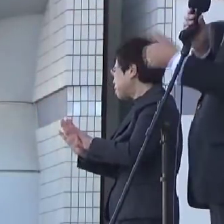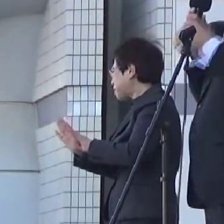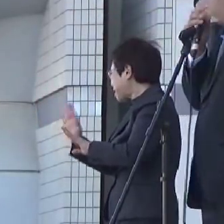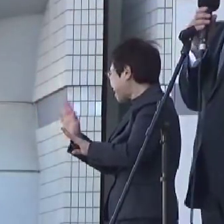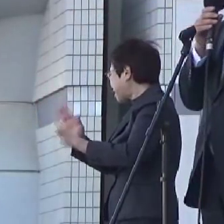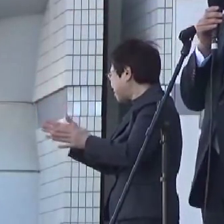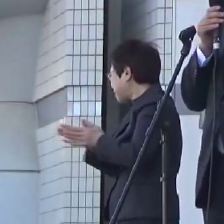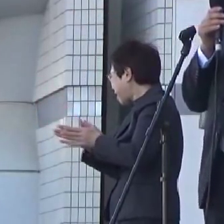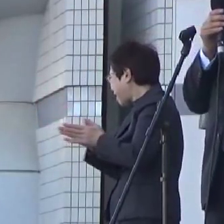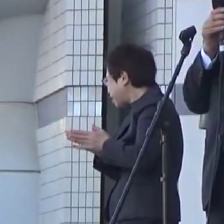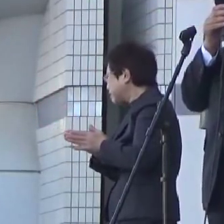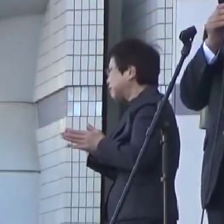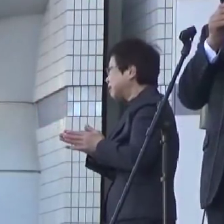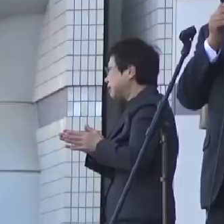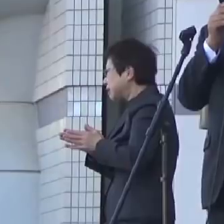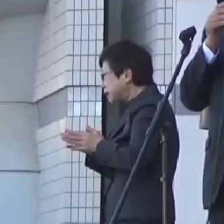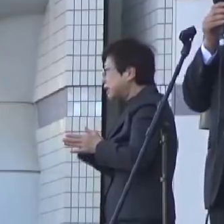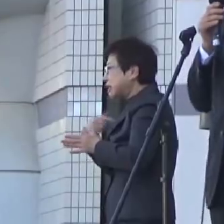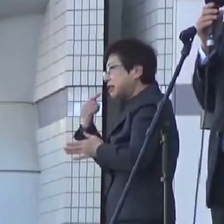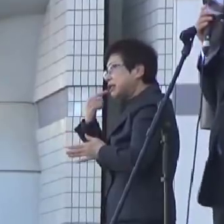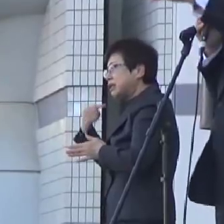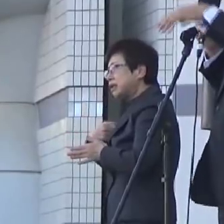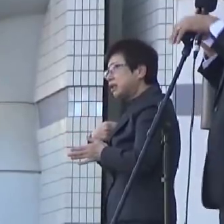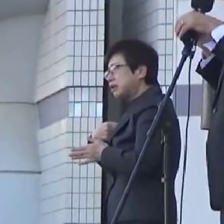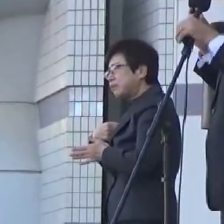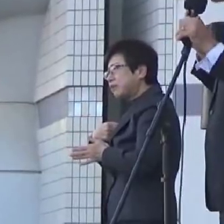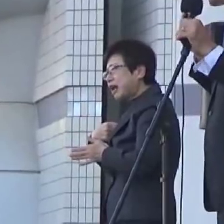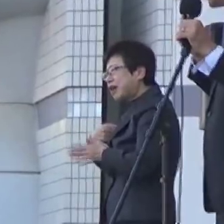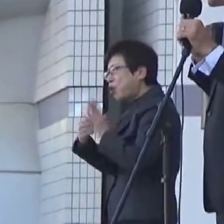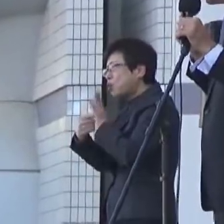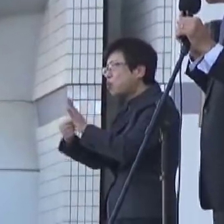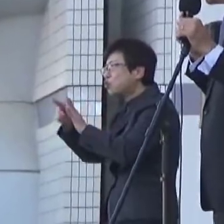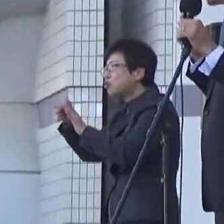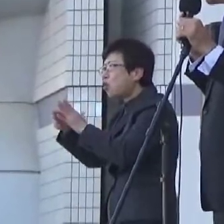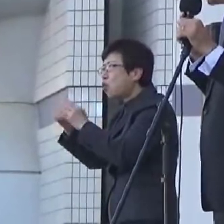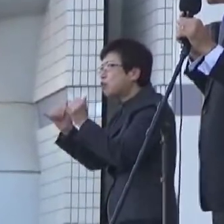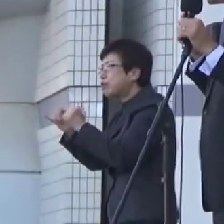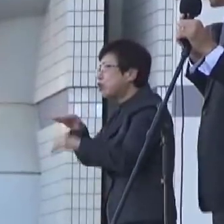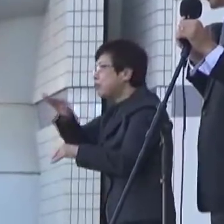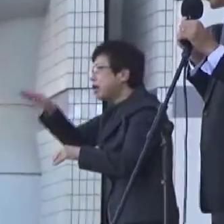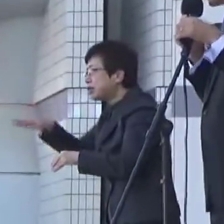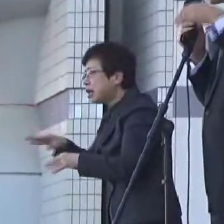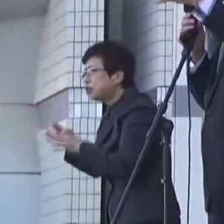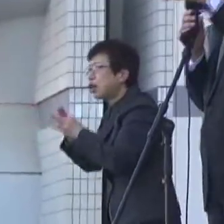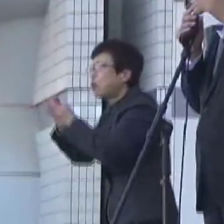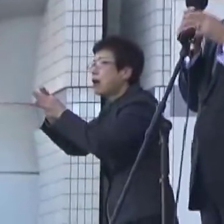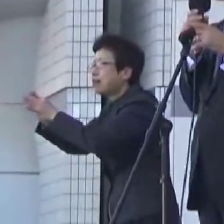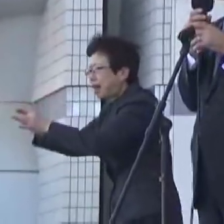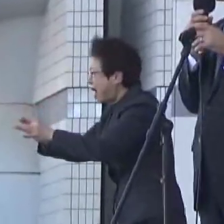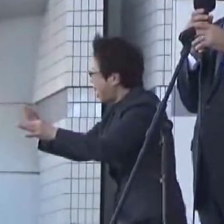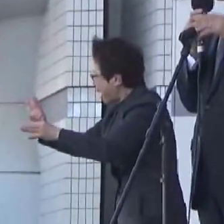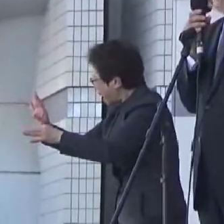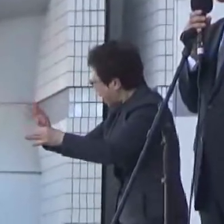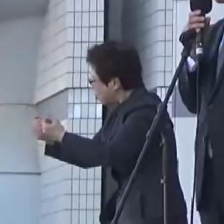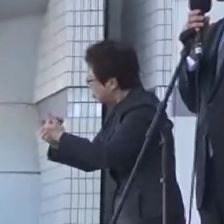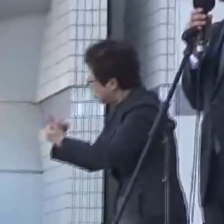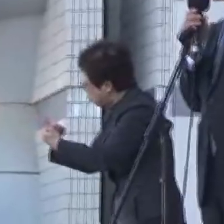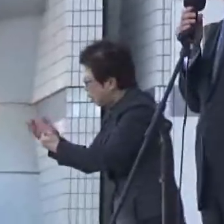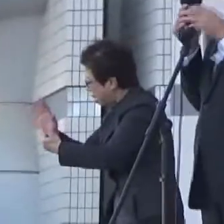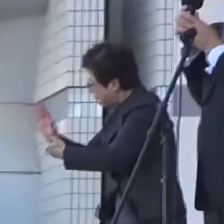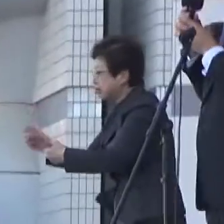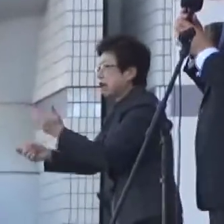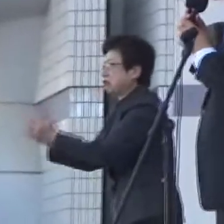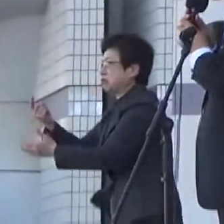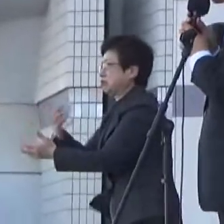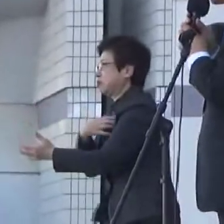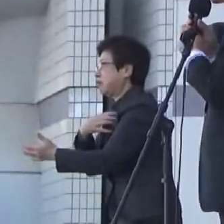か意思表示をすれば国民の皆様にそれが伝わってね、不都合だからもう本